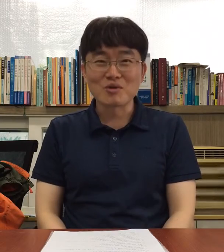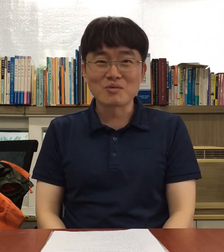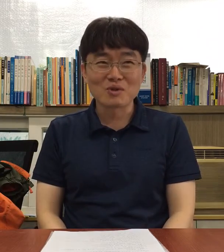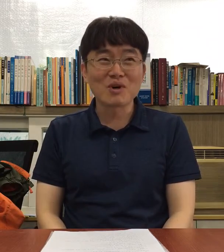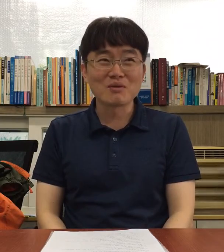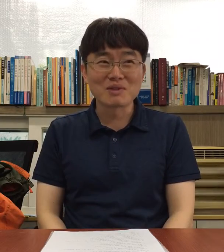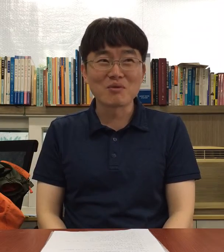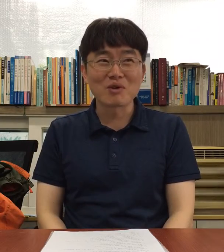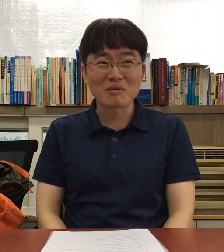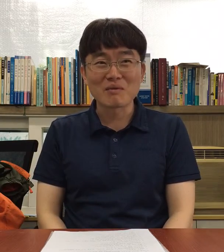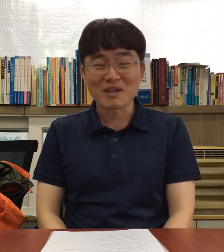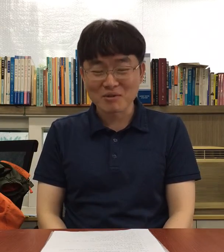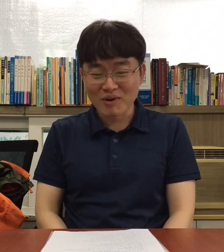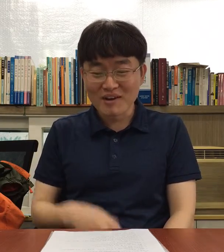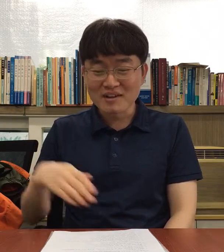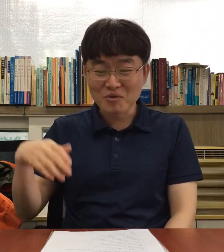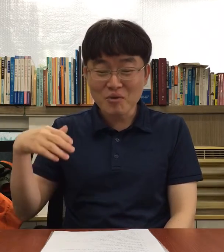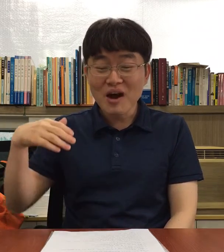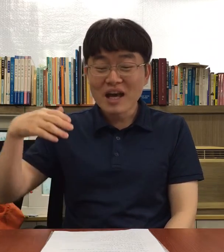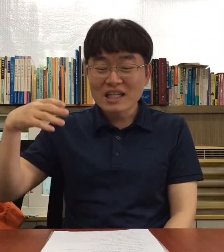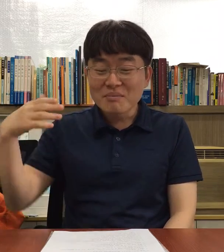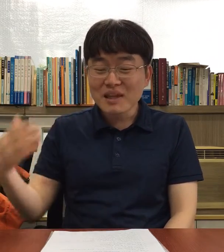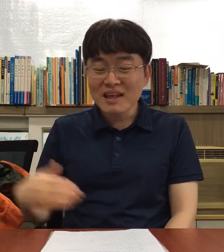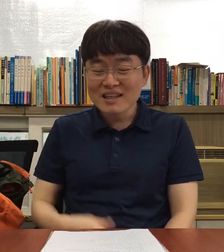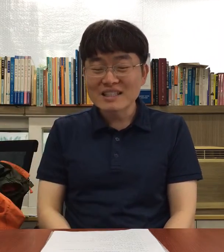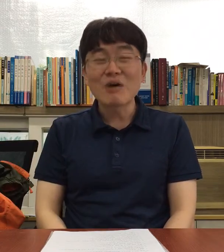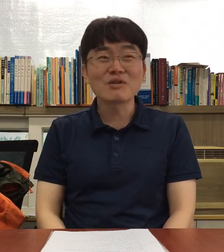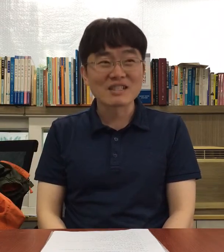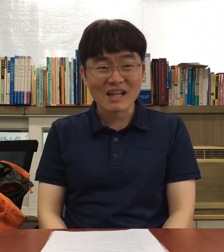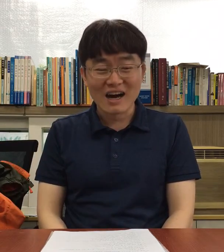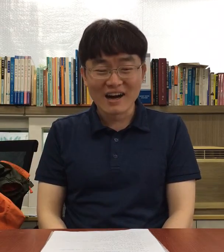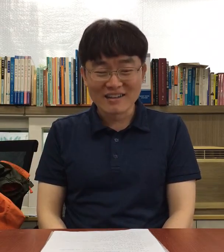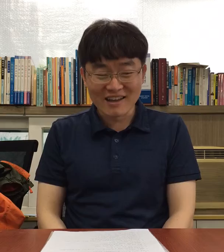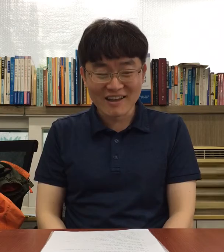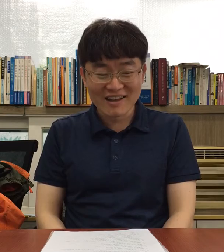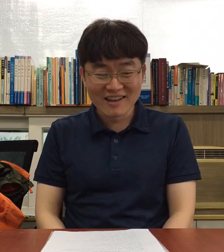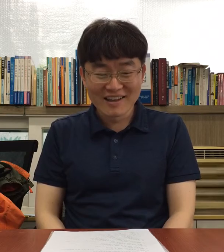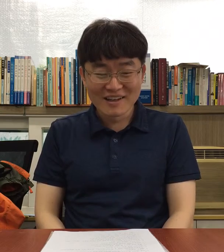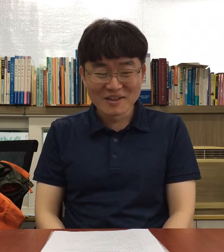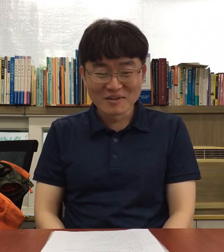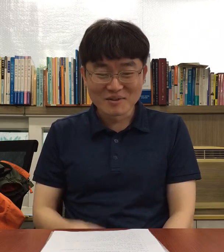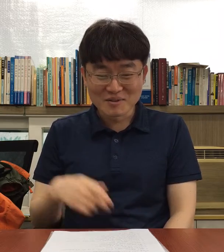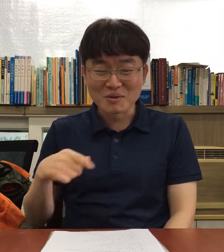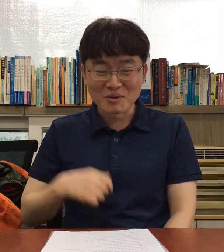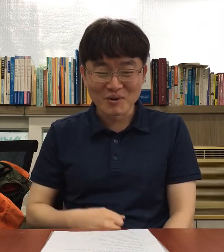엄청 좋아하는 음식 먹고 나면 힘이 나죠. 그리고 힘내 싸우는 것이다. 네, 좋죠.